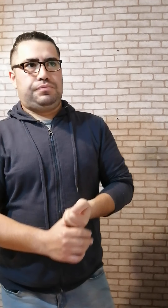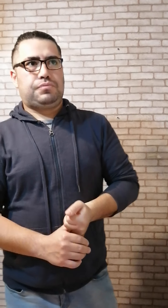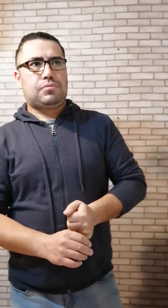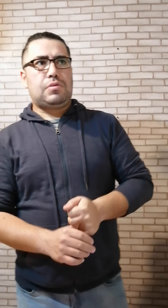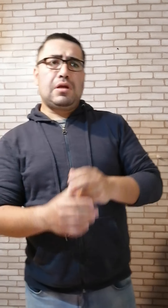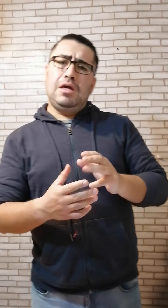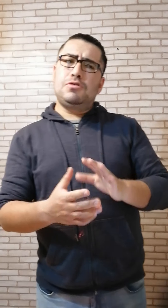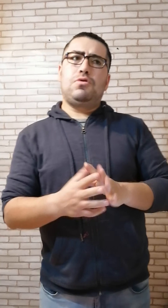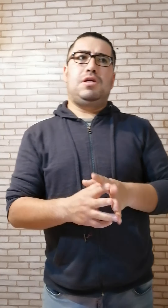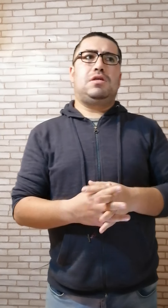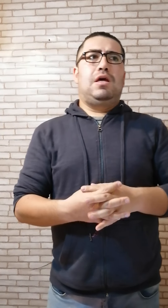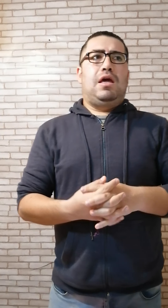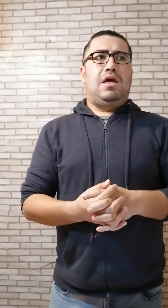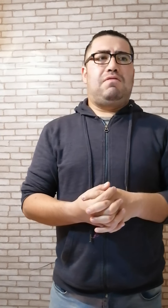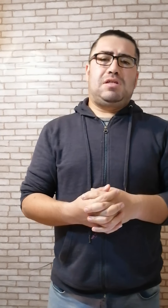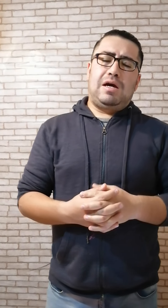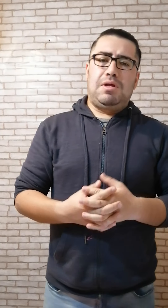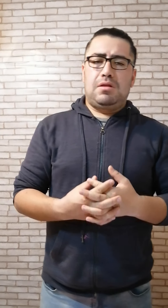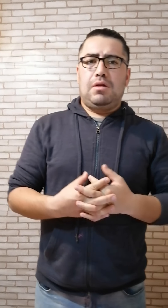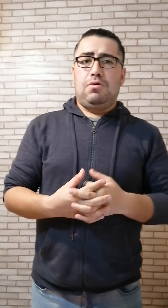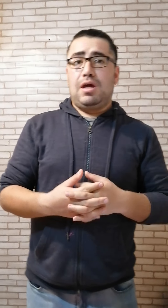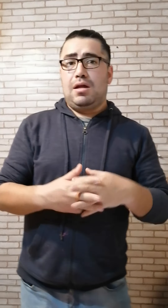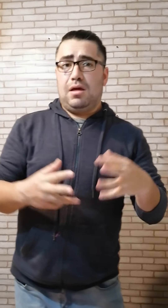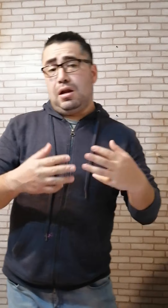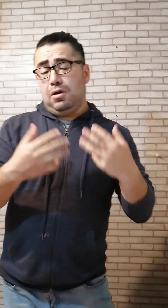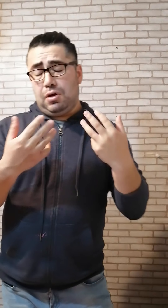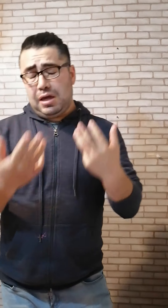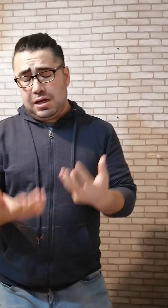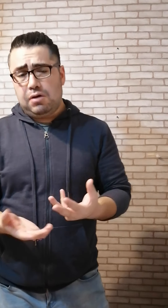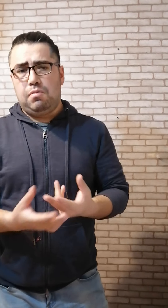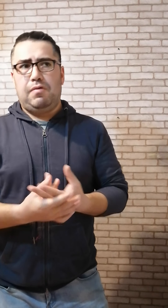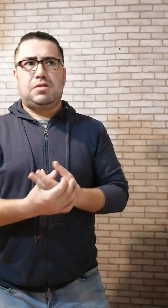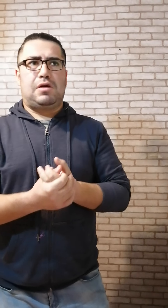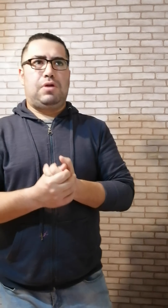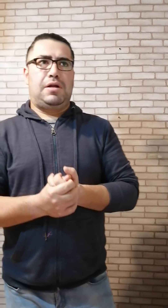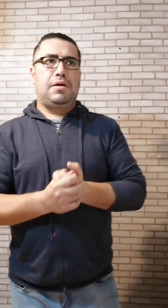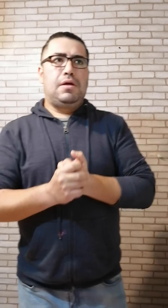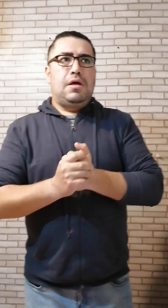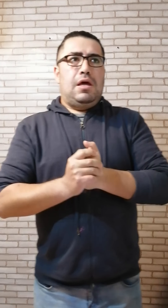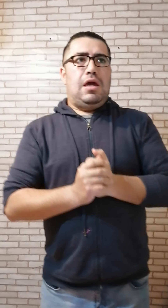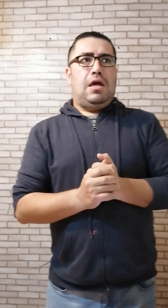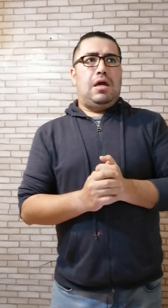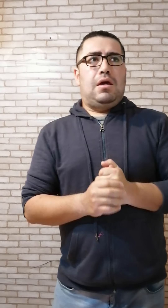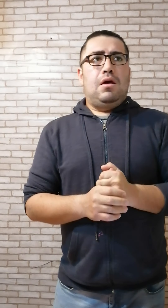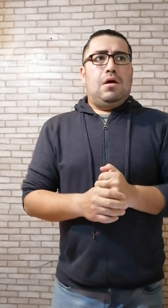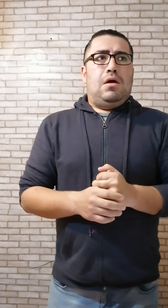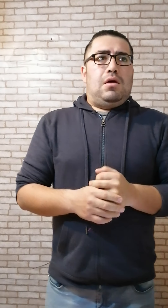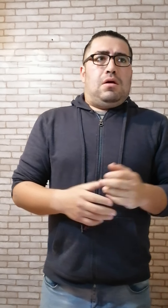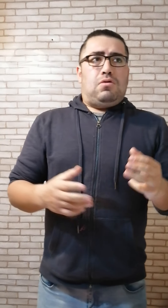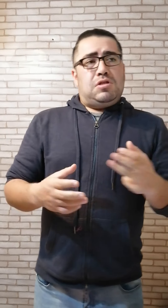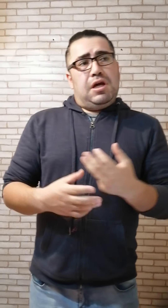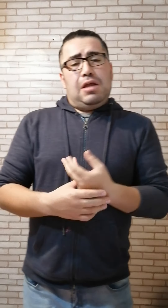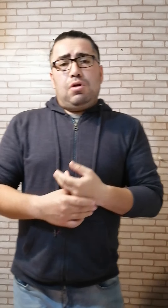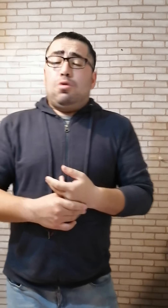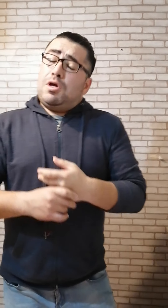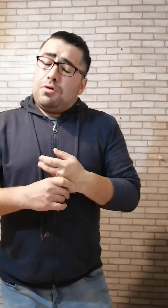eso es básicamente lo que lo que en la convivencia escolar considerando que nuestro